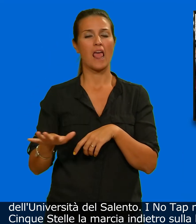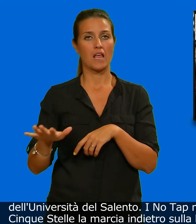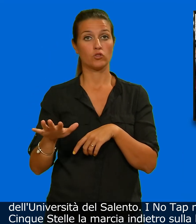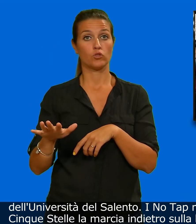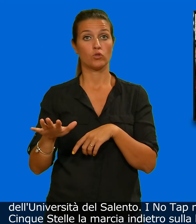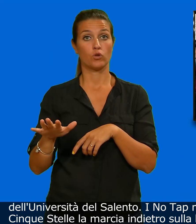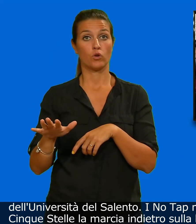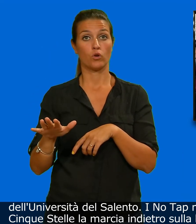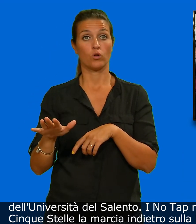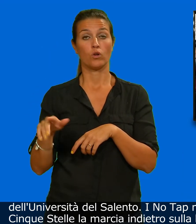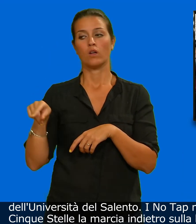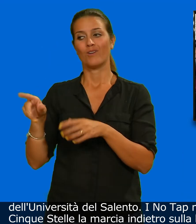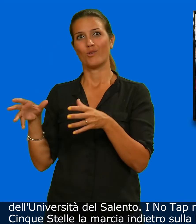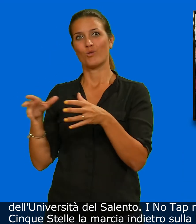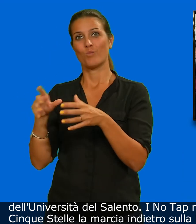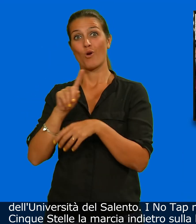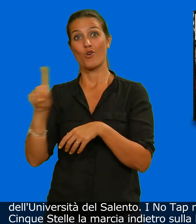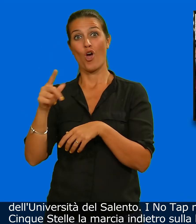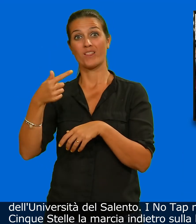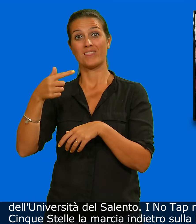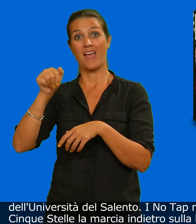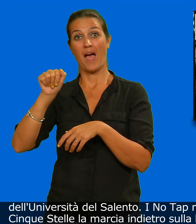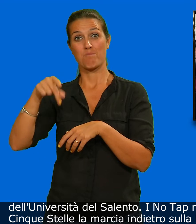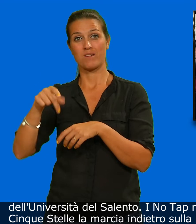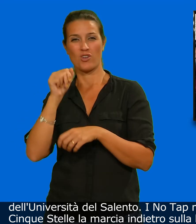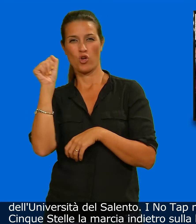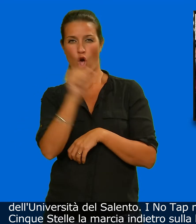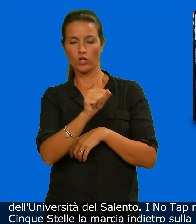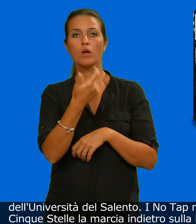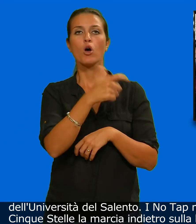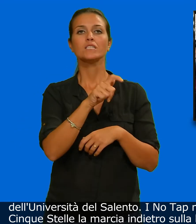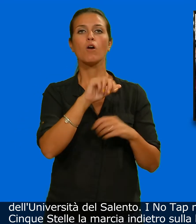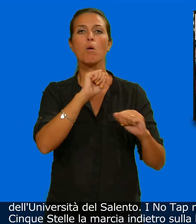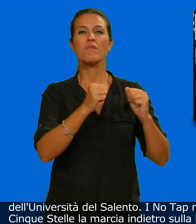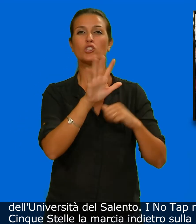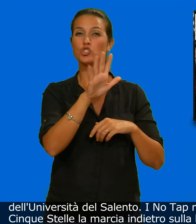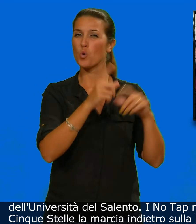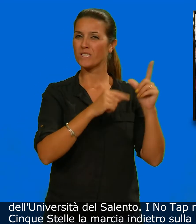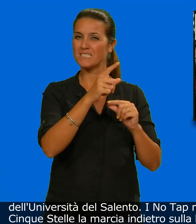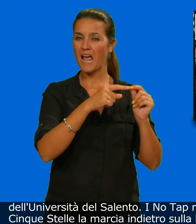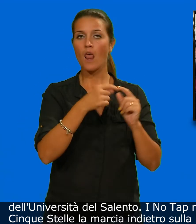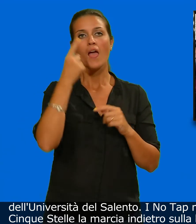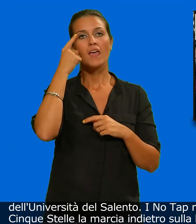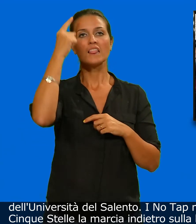non perdonano il movimento 5 stelle la marcia indietro sulla battaglia contro il